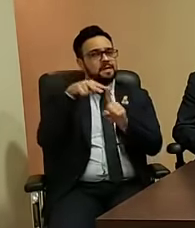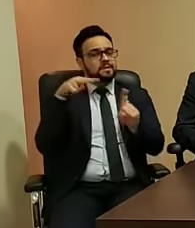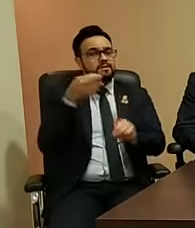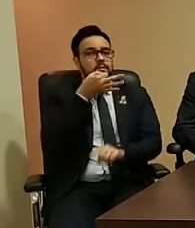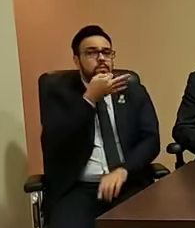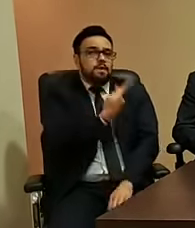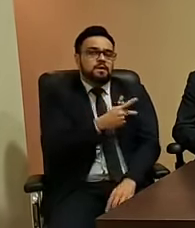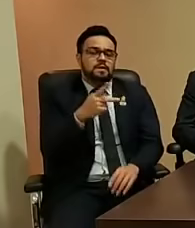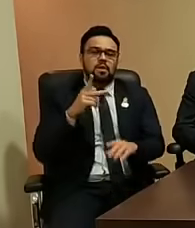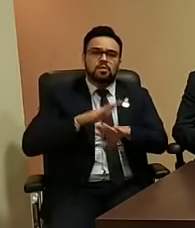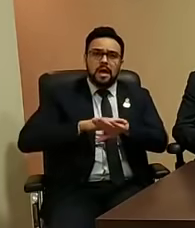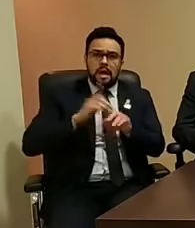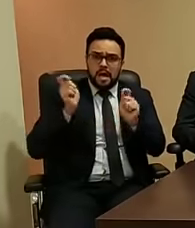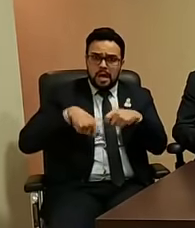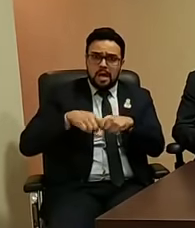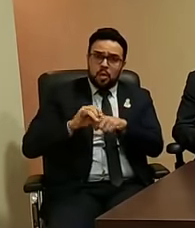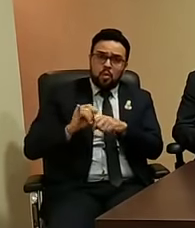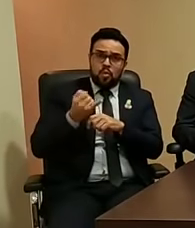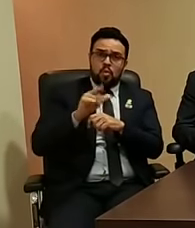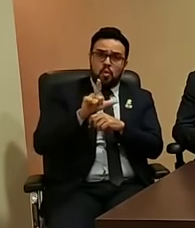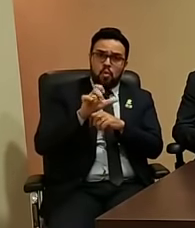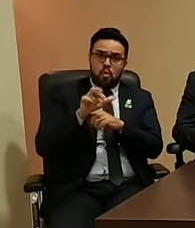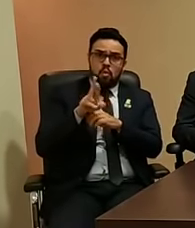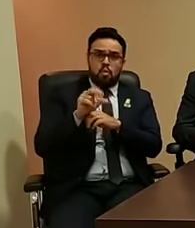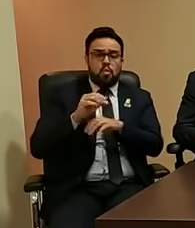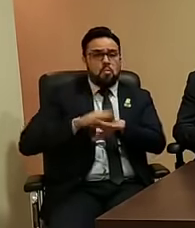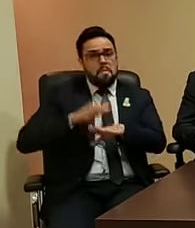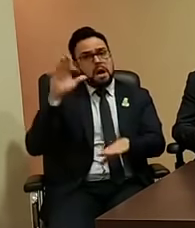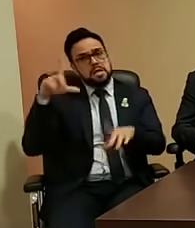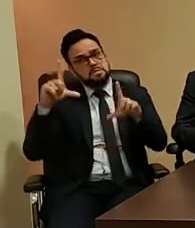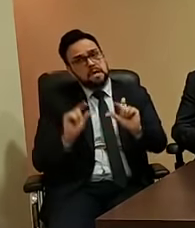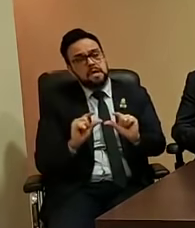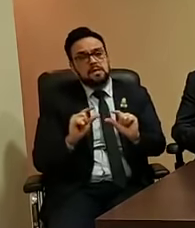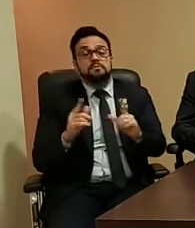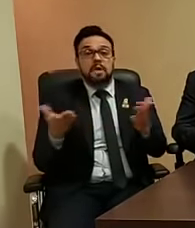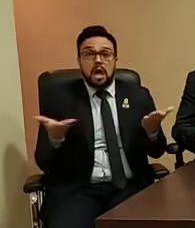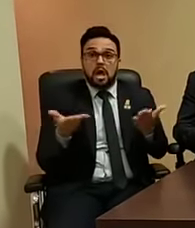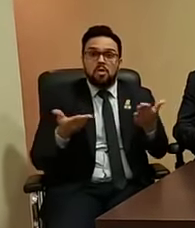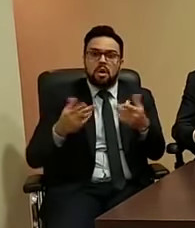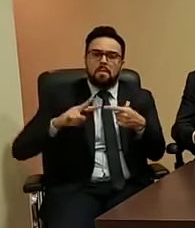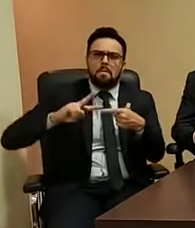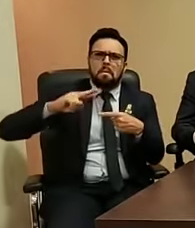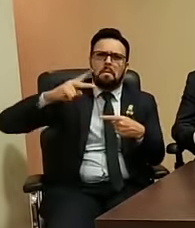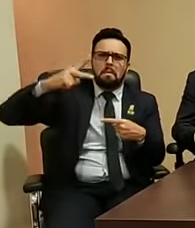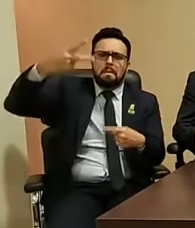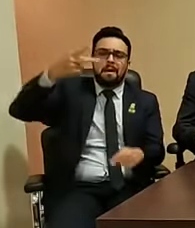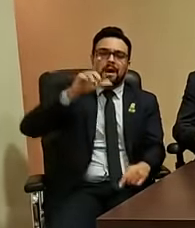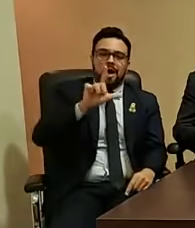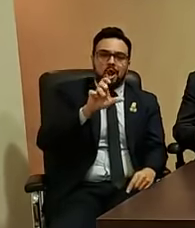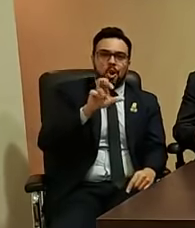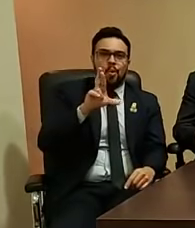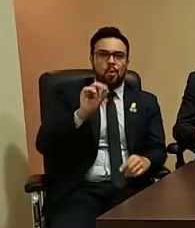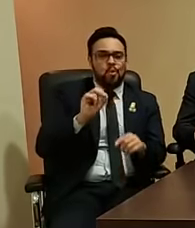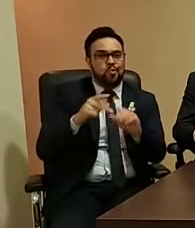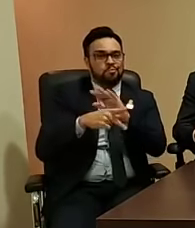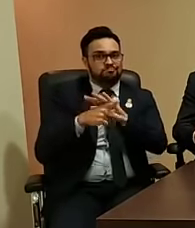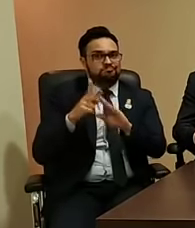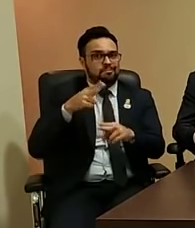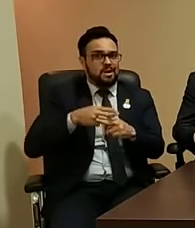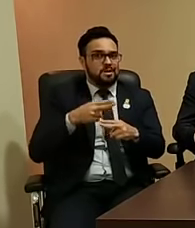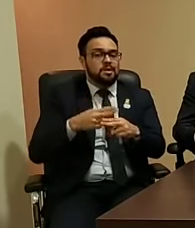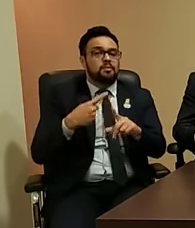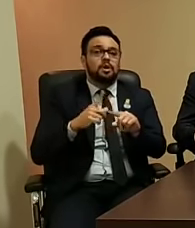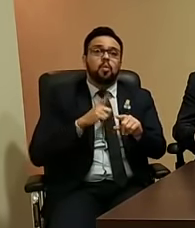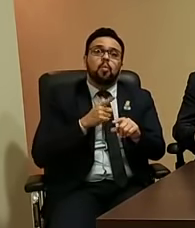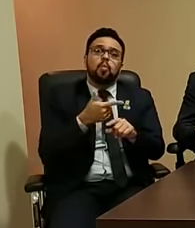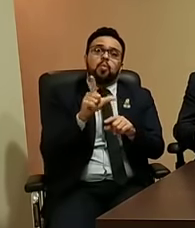menos lucro? A Caixa nunca teve tanto lucro. Por quê? Porque uma outra